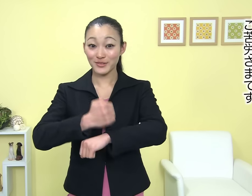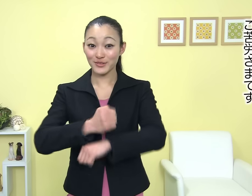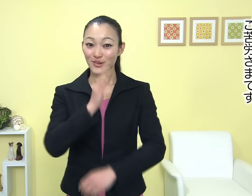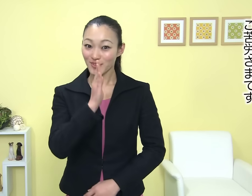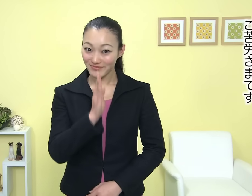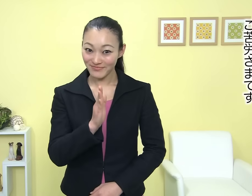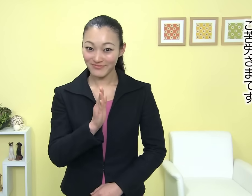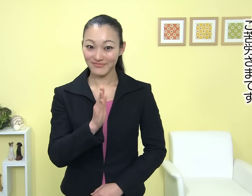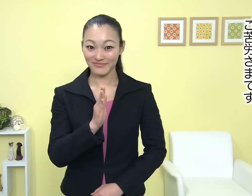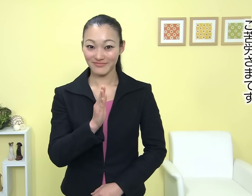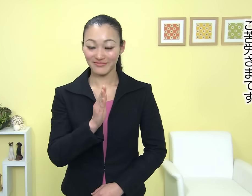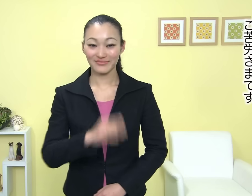ご苦労様です。